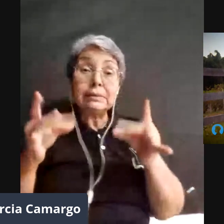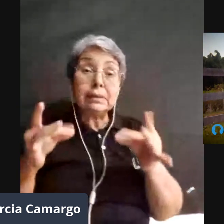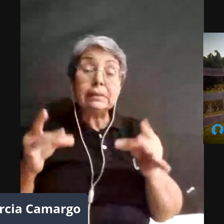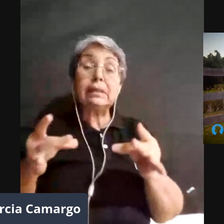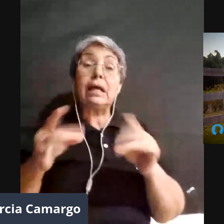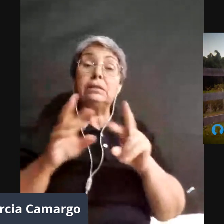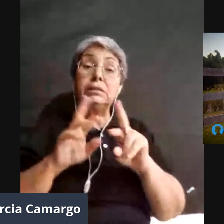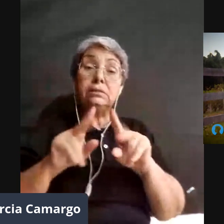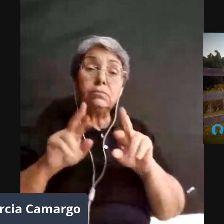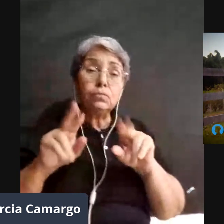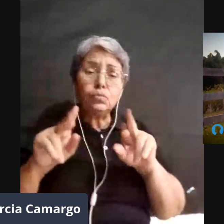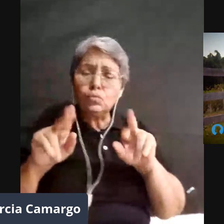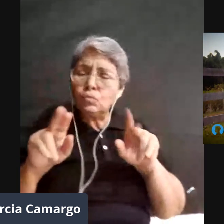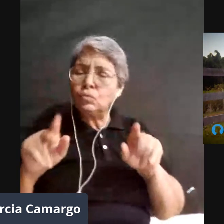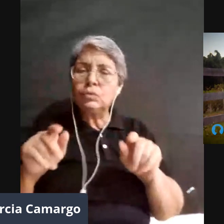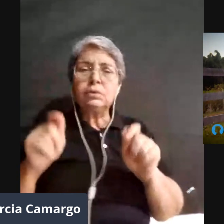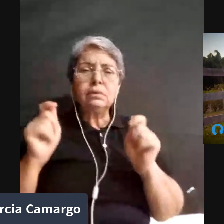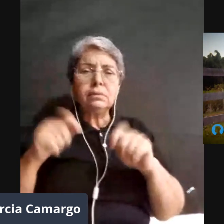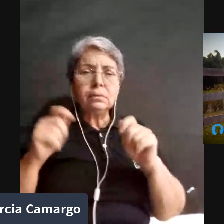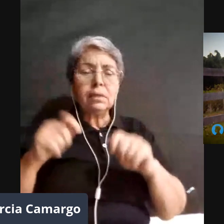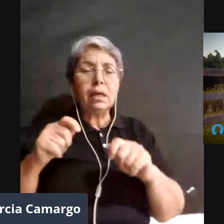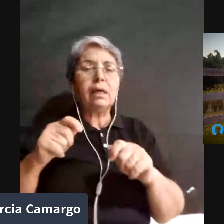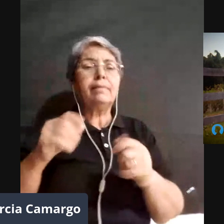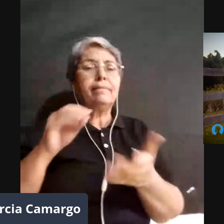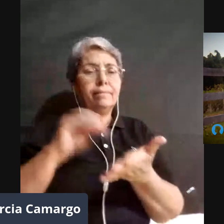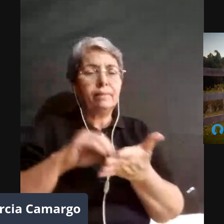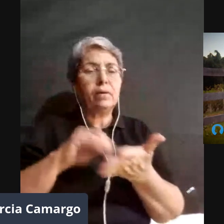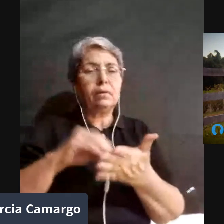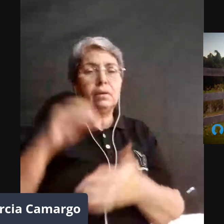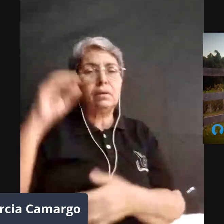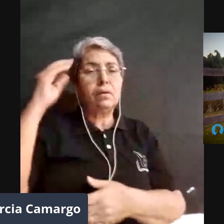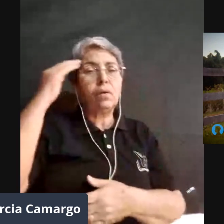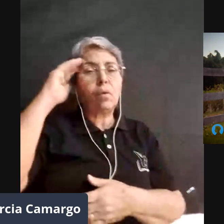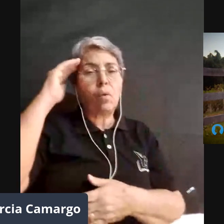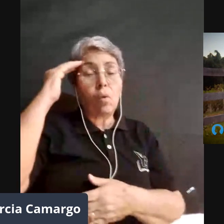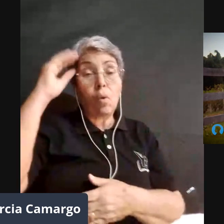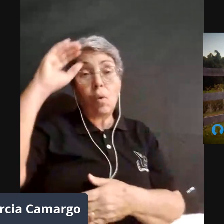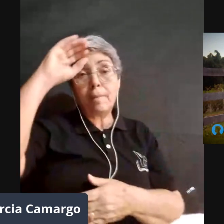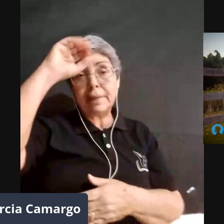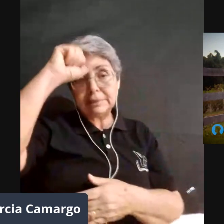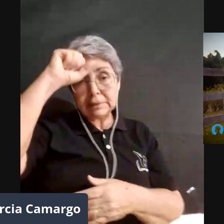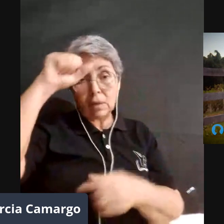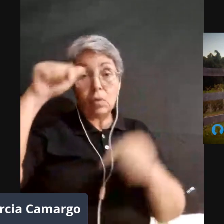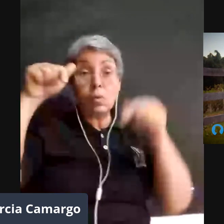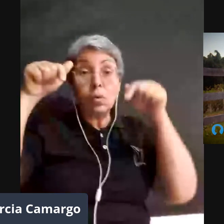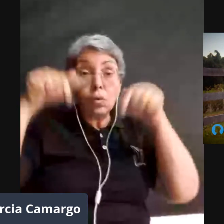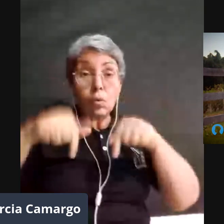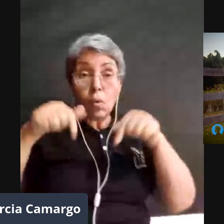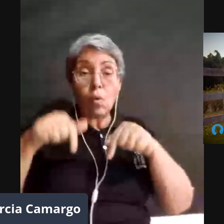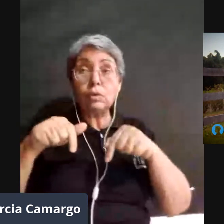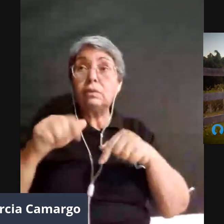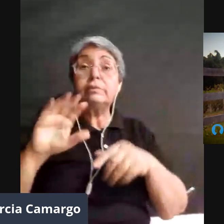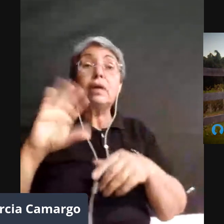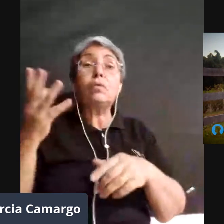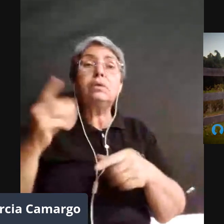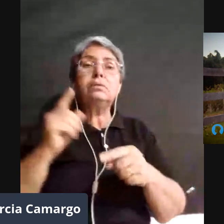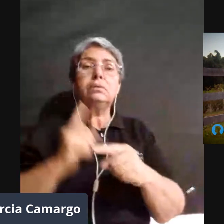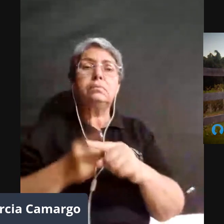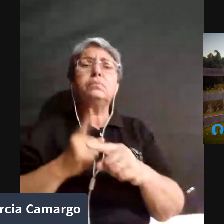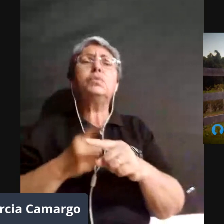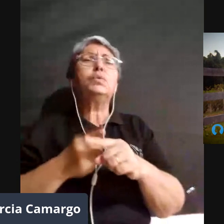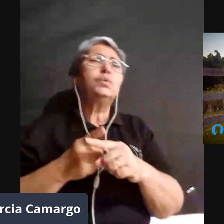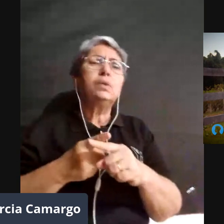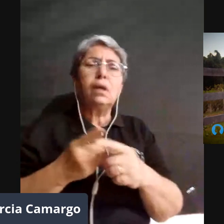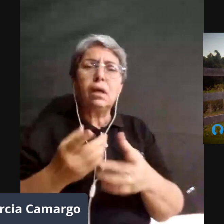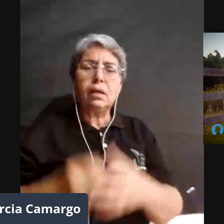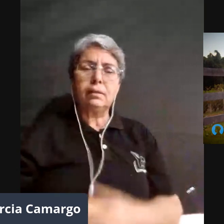existir, nós também deixamos de compreender muitas coisas no tempo que se chama hoje. E nós também ficamos como